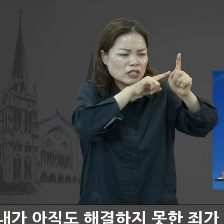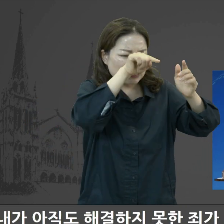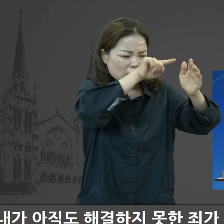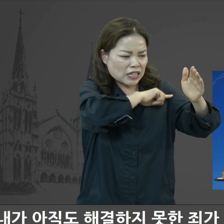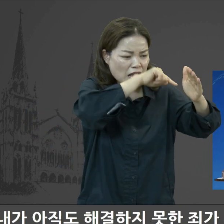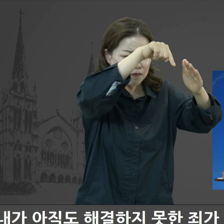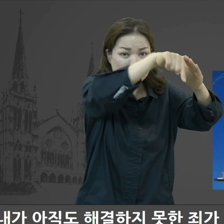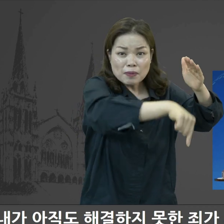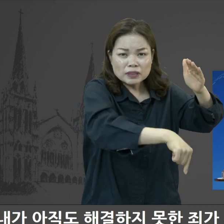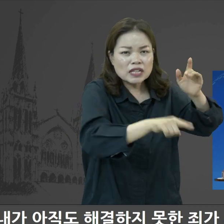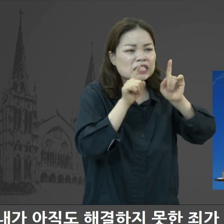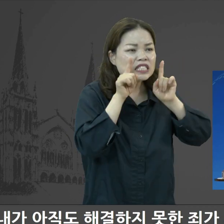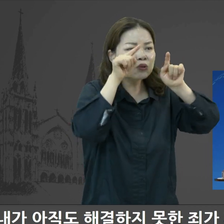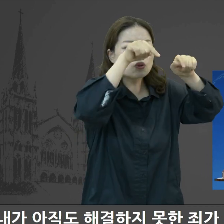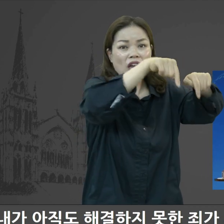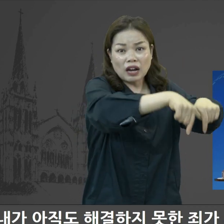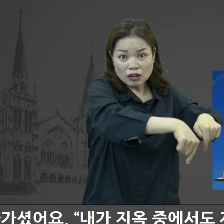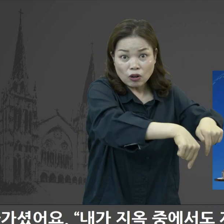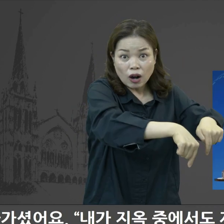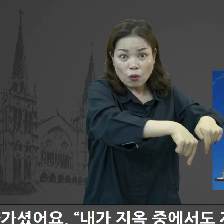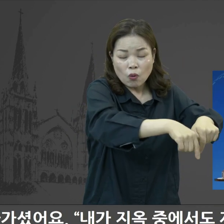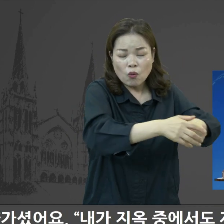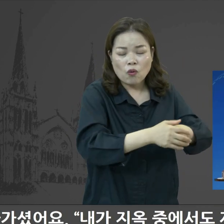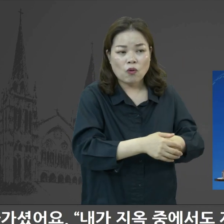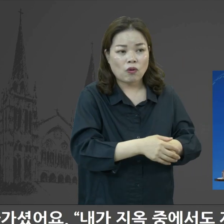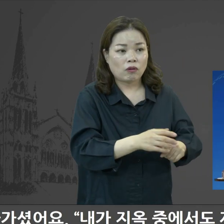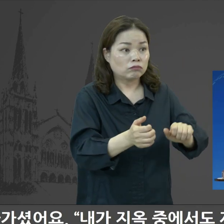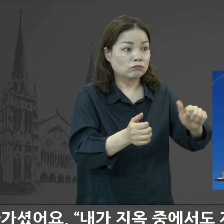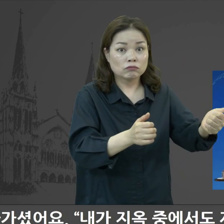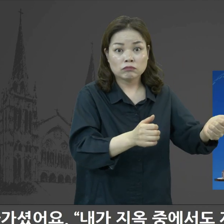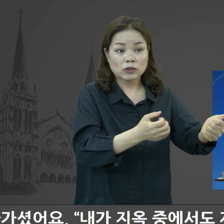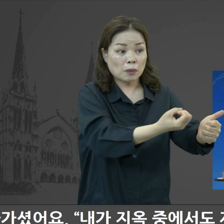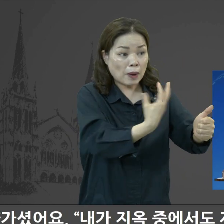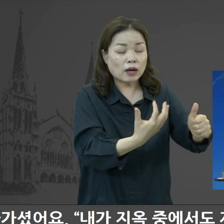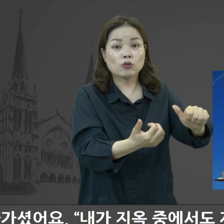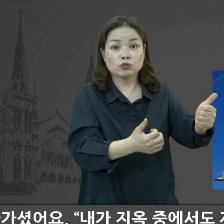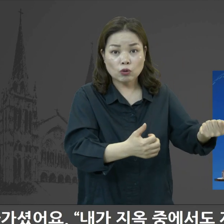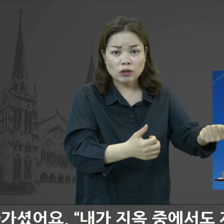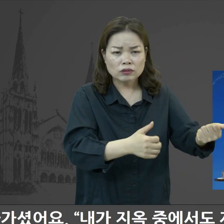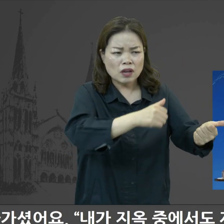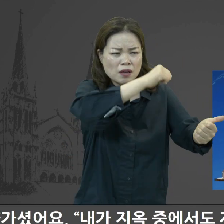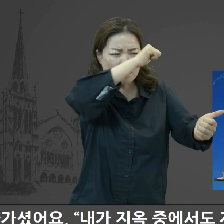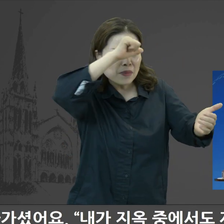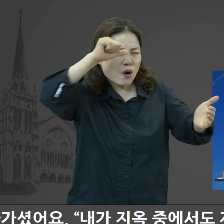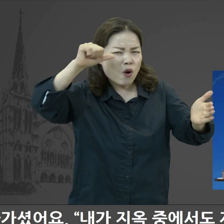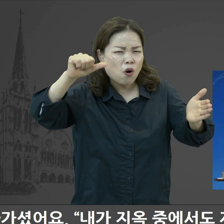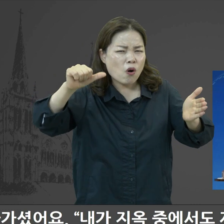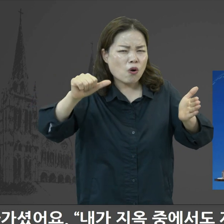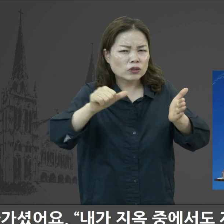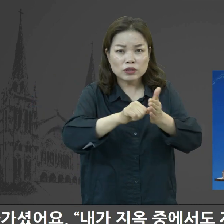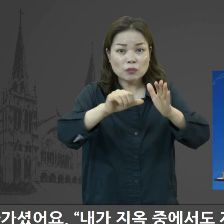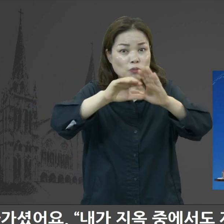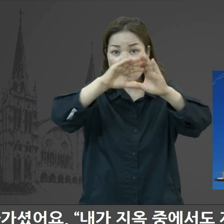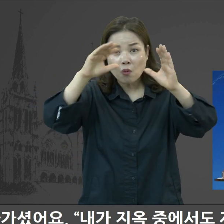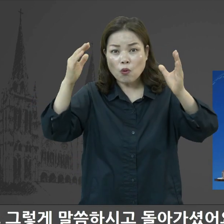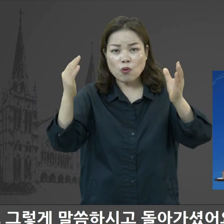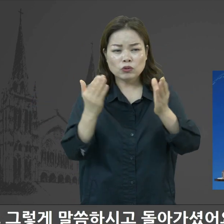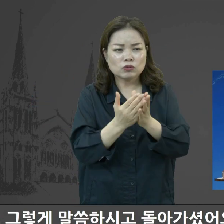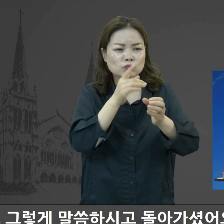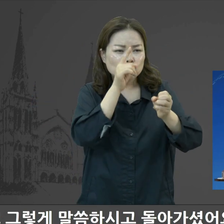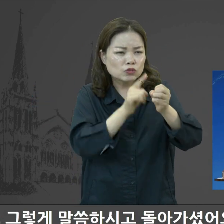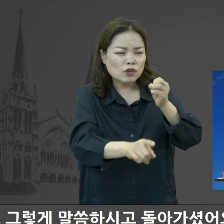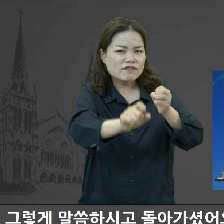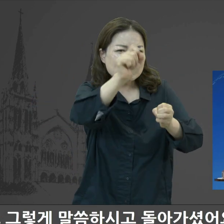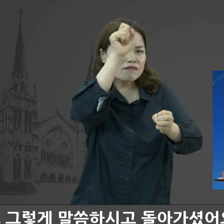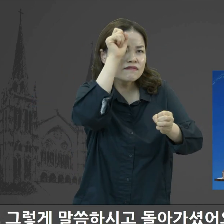밑바닥 지옥에 떨어진다고 그렇게 말씀하시고 돌아가셨어요. 그분은 한평생 모든 불교계에 있는